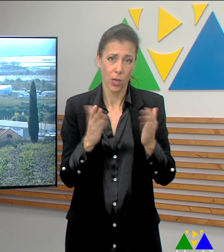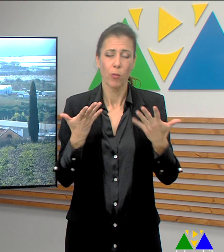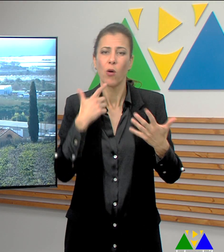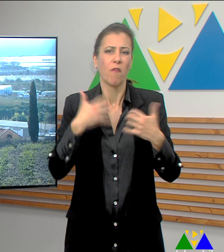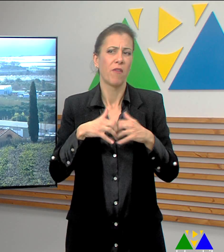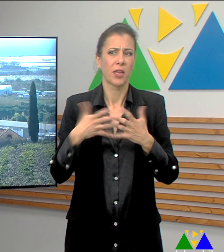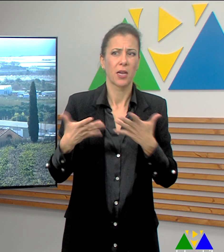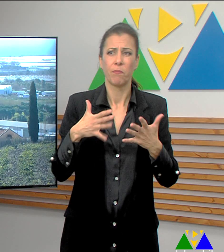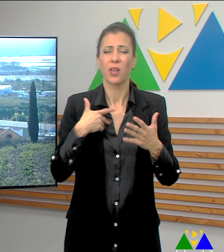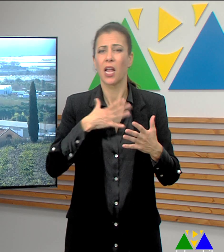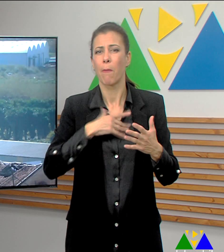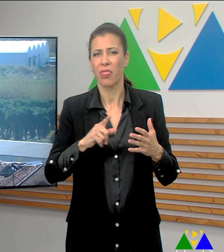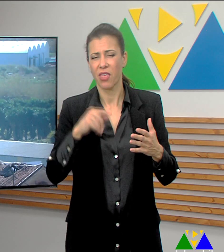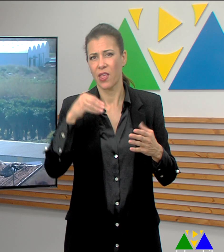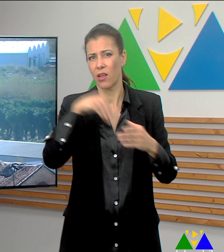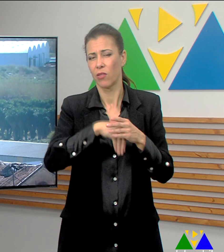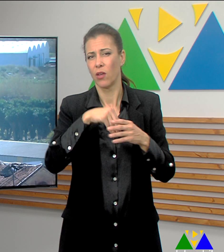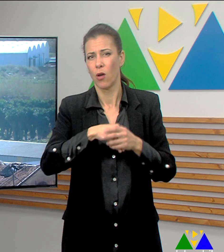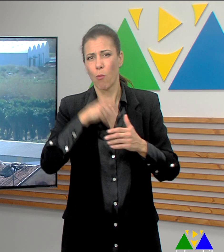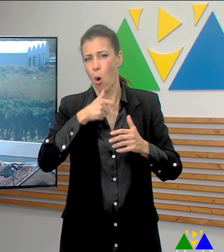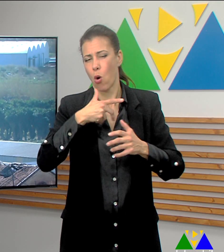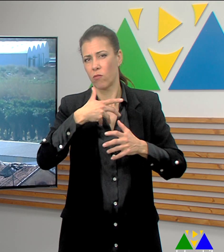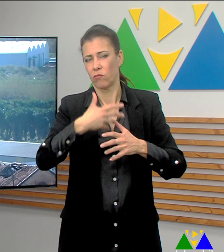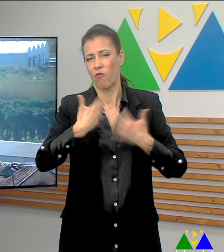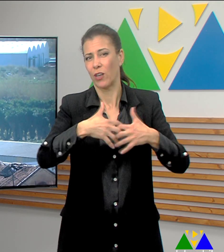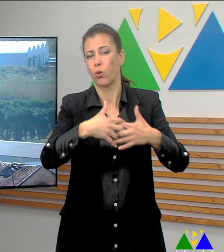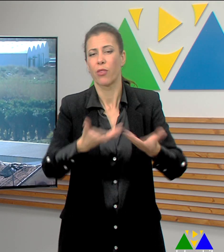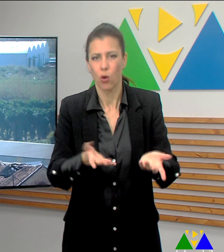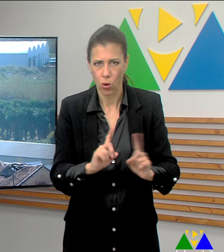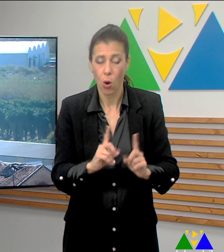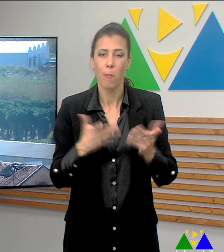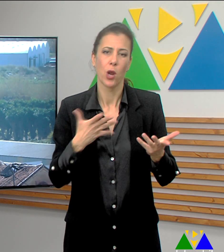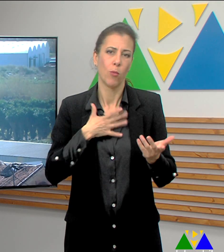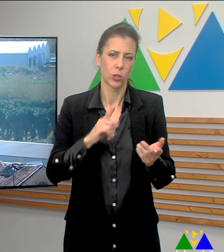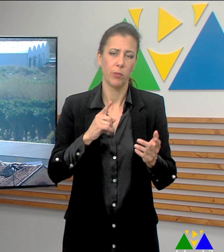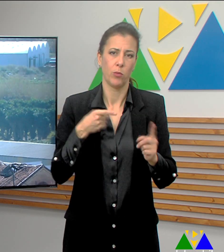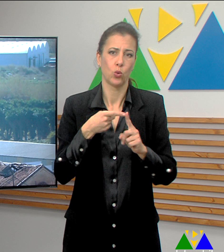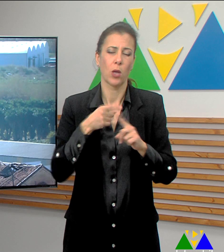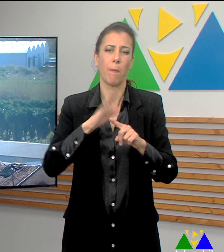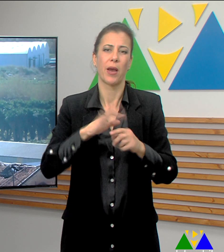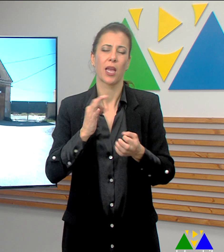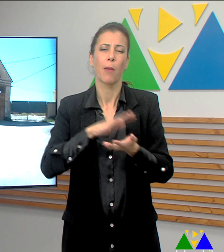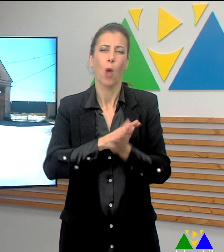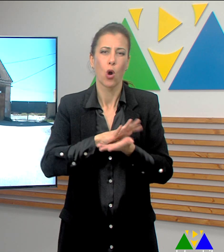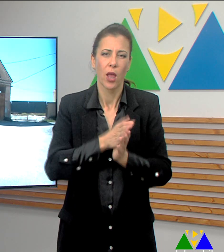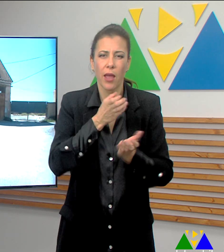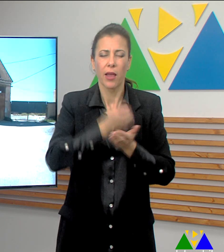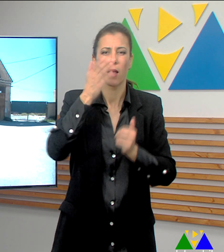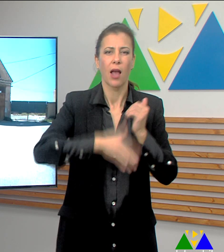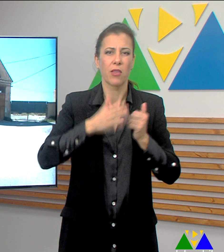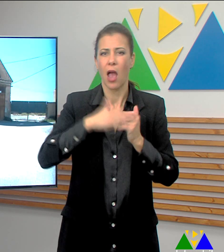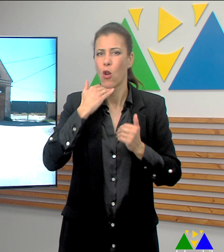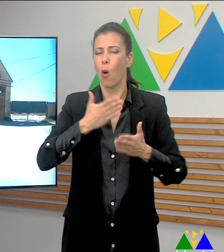debió tener mucha capacidad de molturación, pero posiblemente sirvió para moler a cañas algún